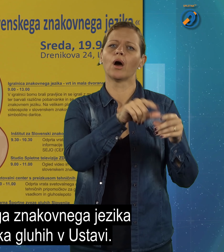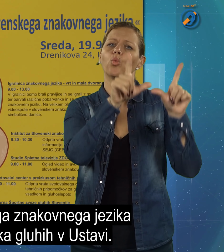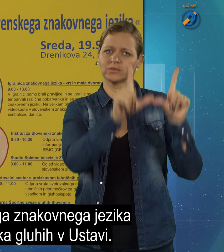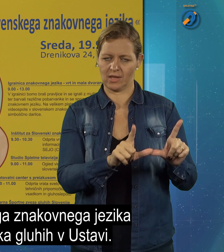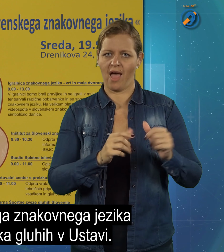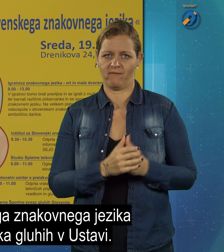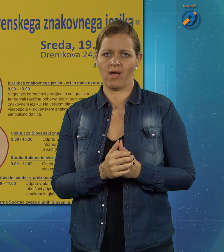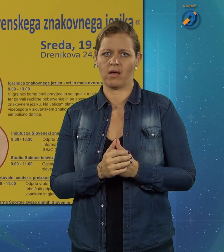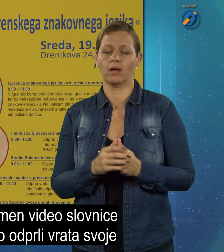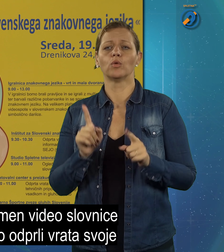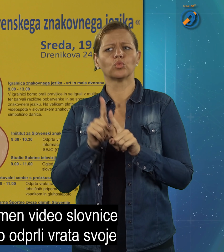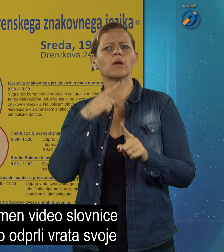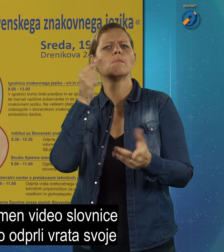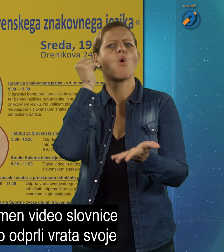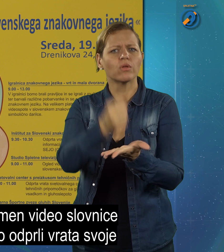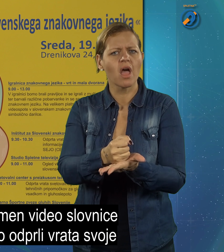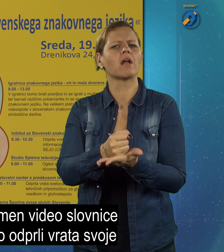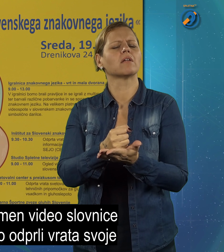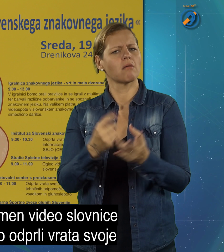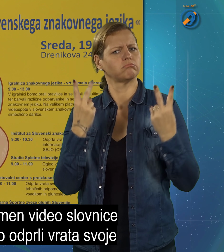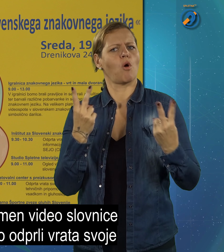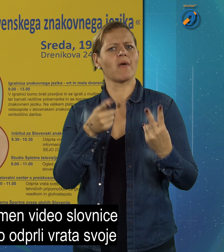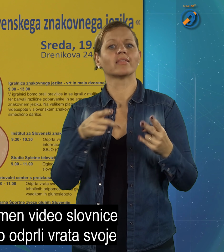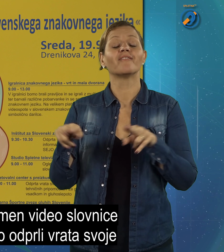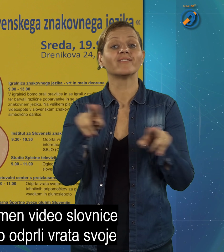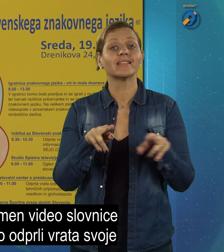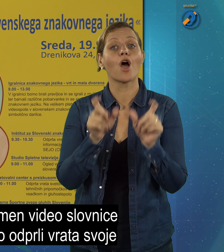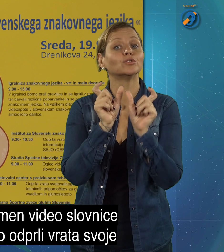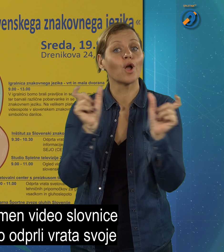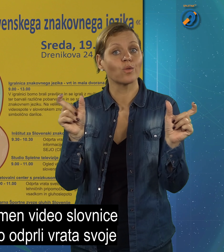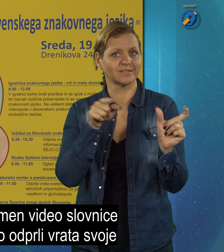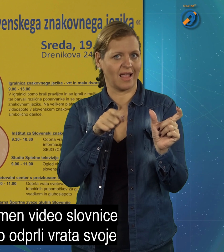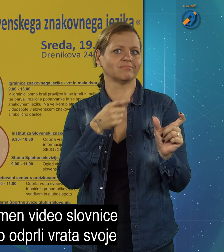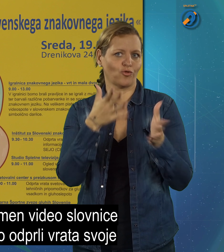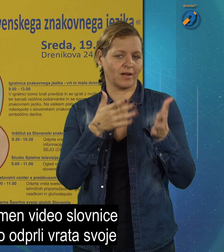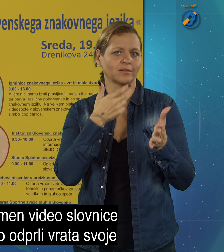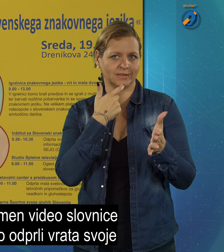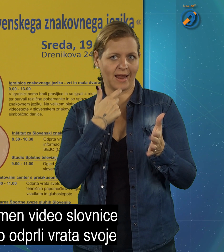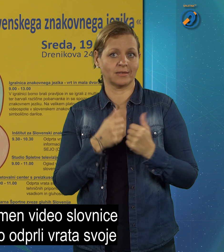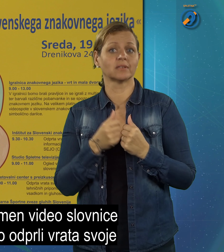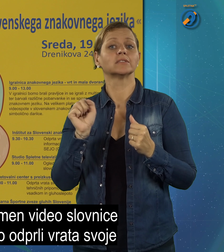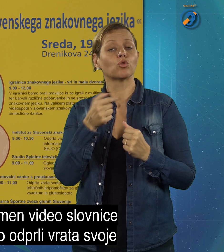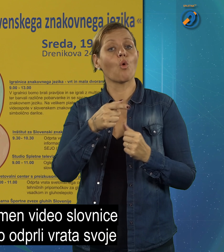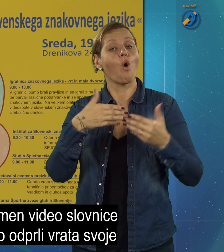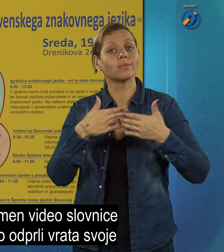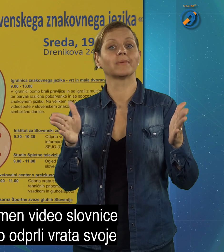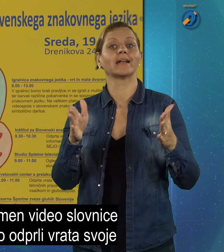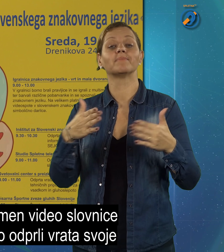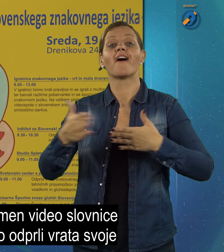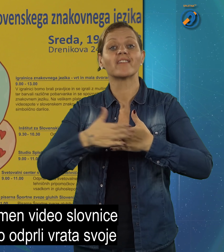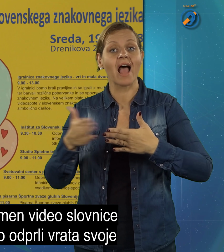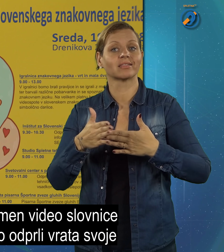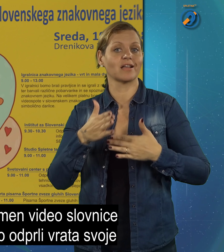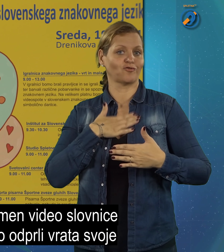v ustavi. Poudarjajo tudi pomen videoslovnice tega jezika, zato so odprli vrata svoje